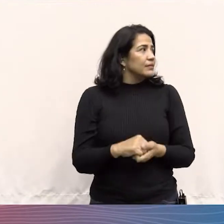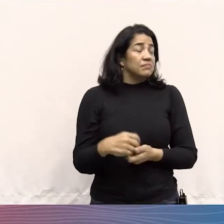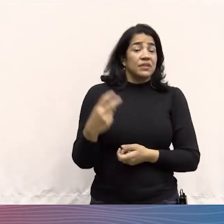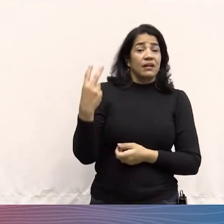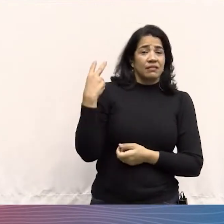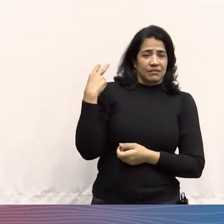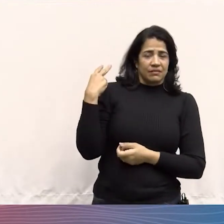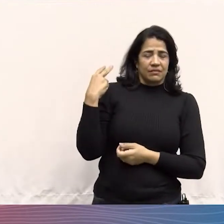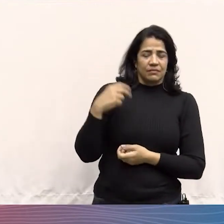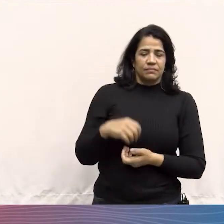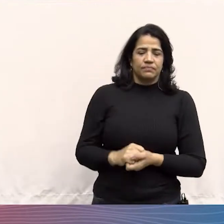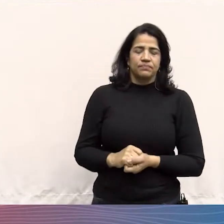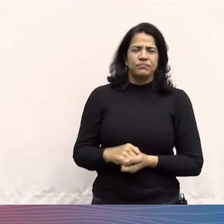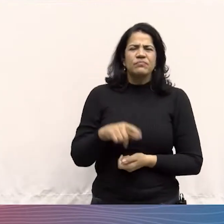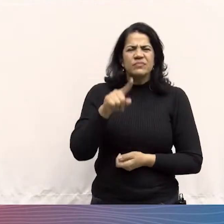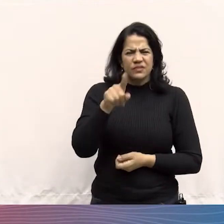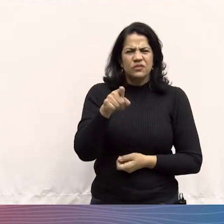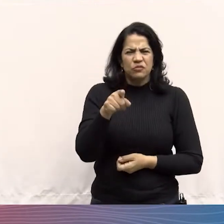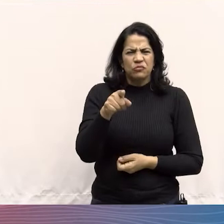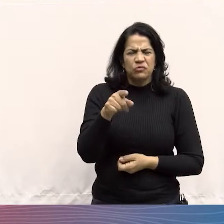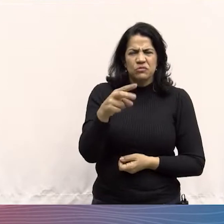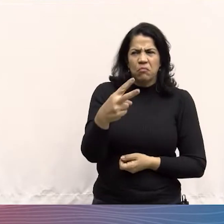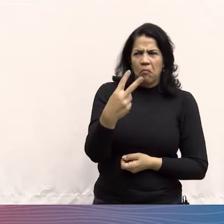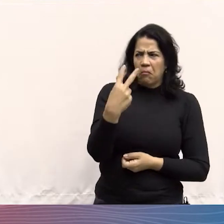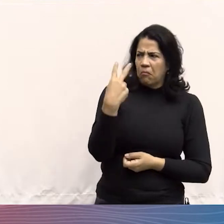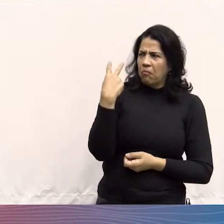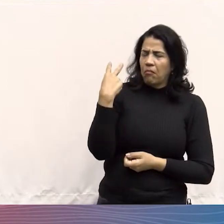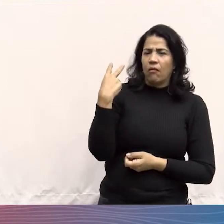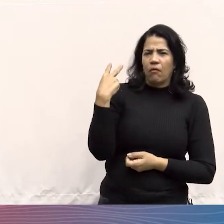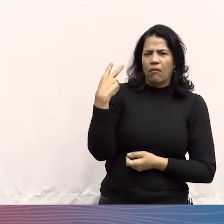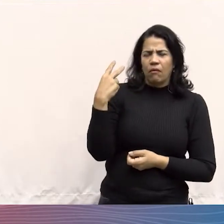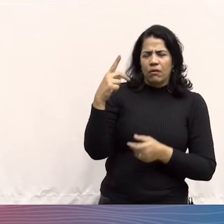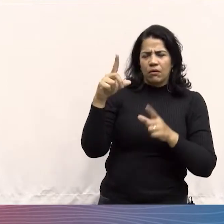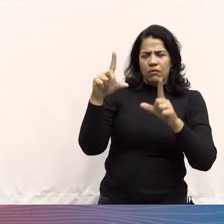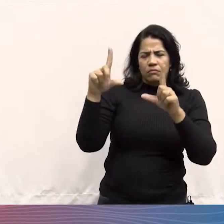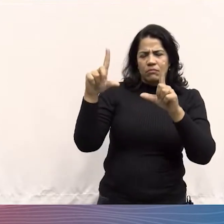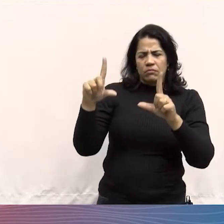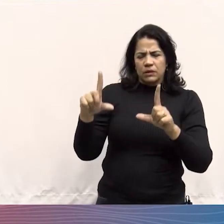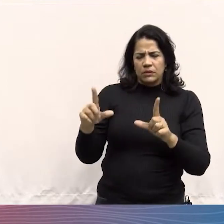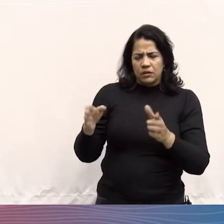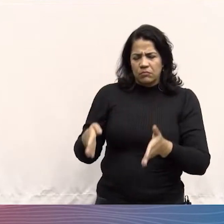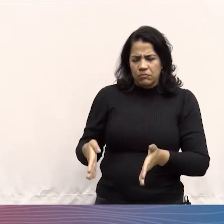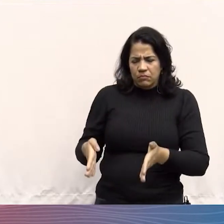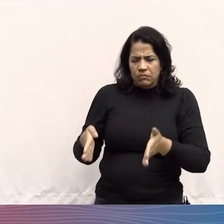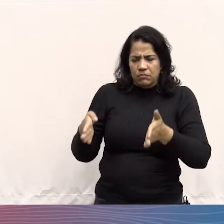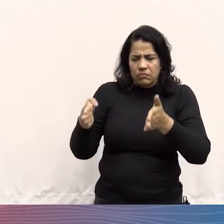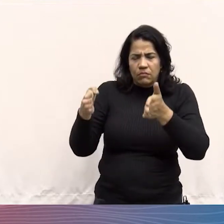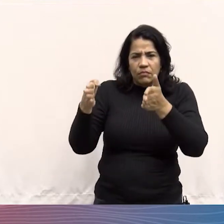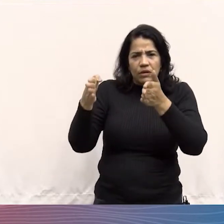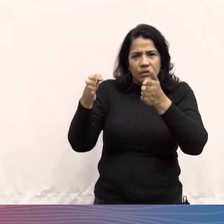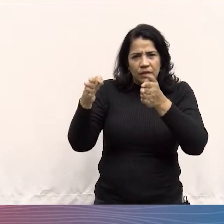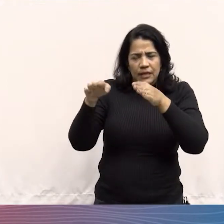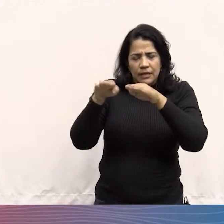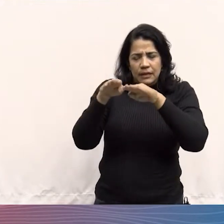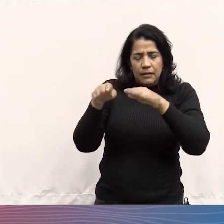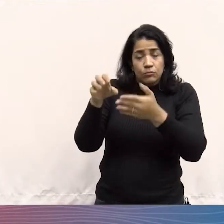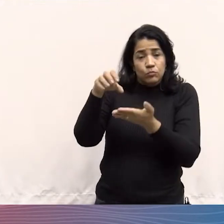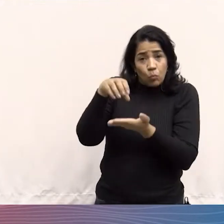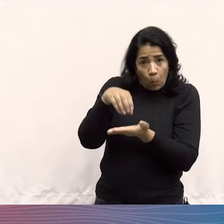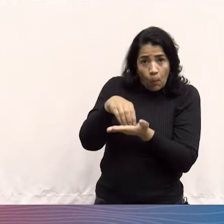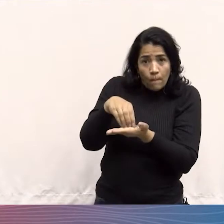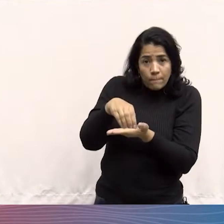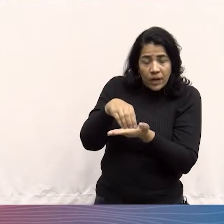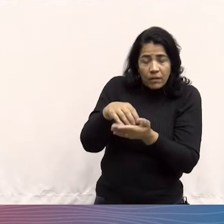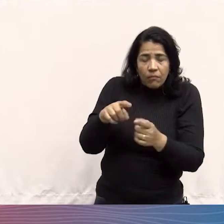Você vê nesse logomarca, ele tem um quadrado aqui no meio. Só que esse quadrado, na verdade, não